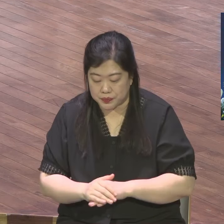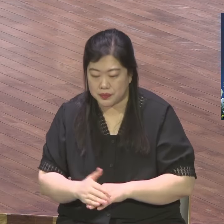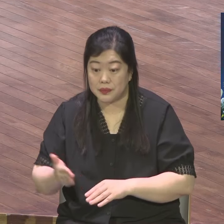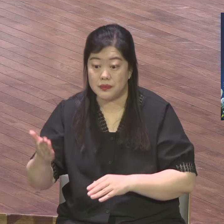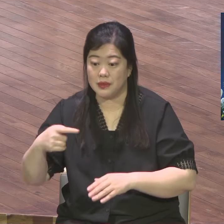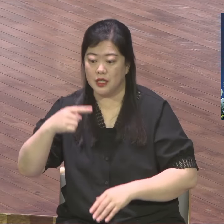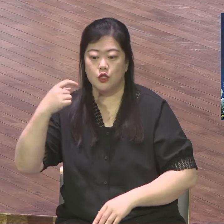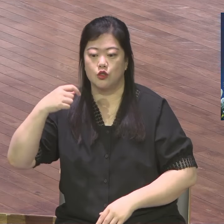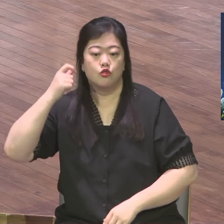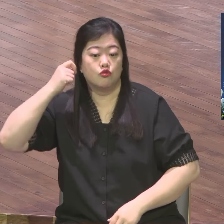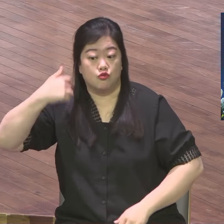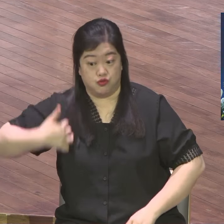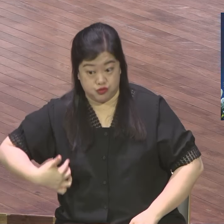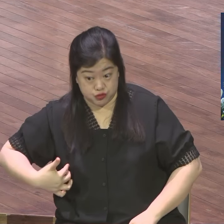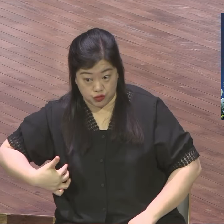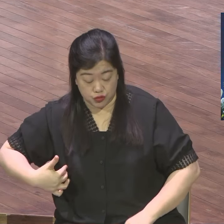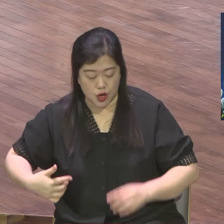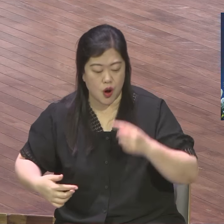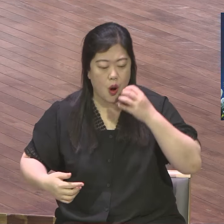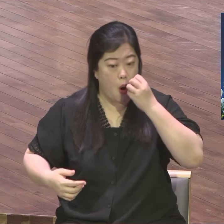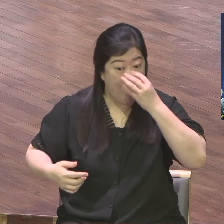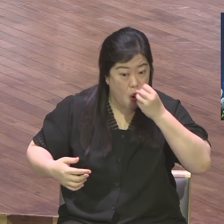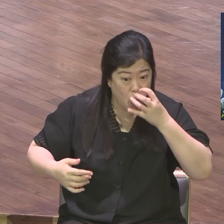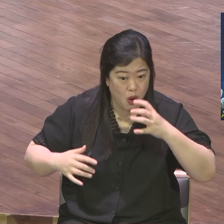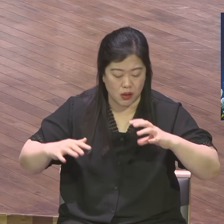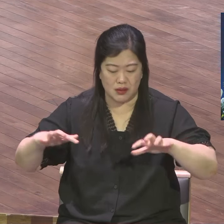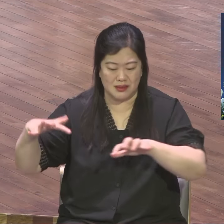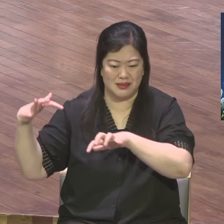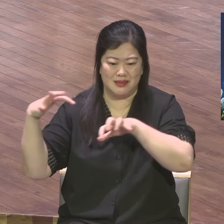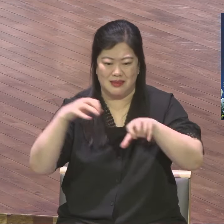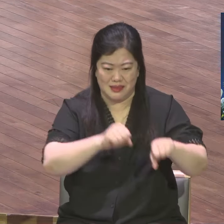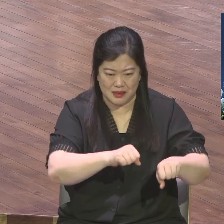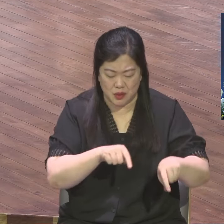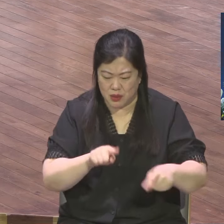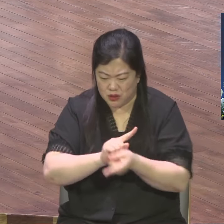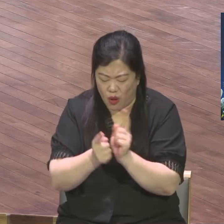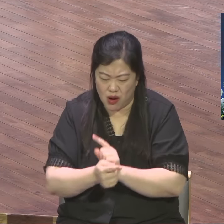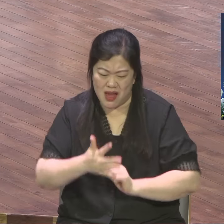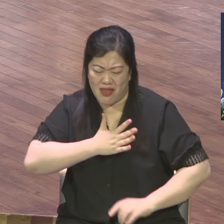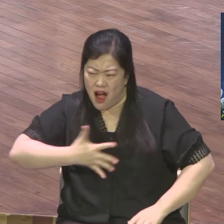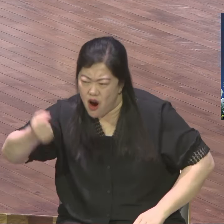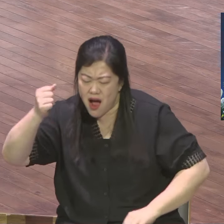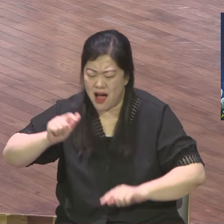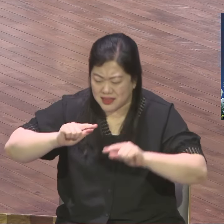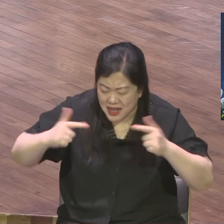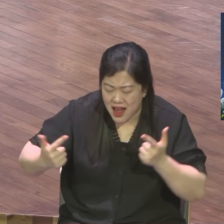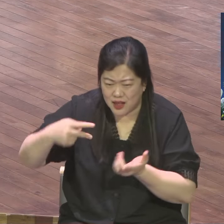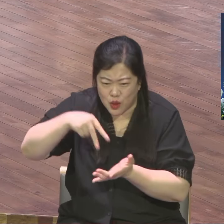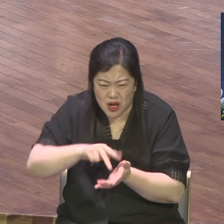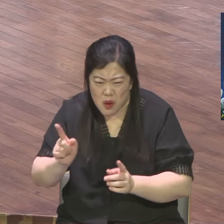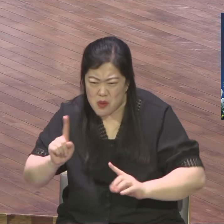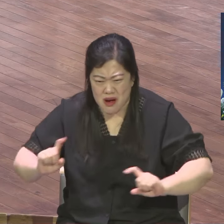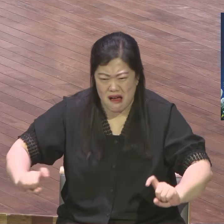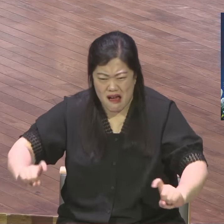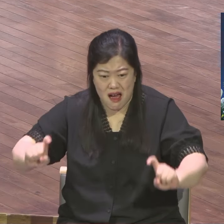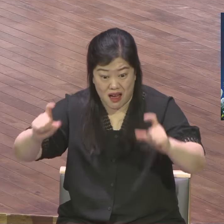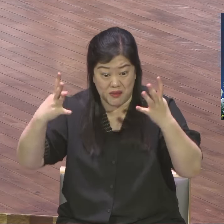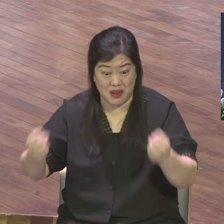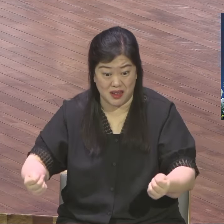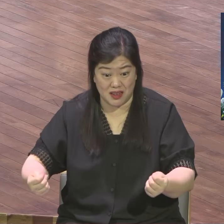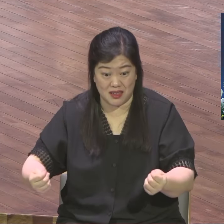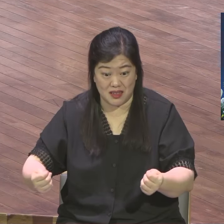영국으로부터 인수를 받고 이제 그렇게 앞으로 50년간은 지금처럼 그렇게